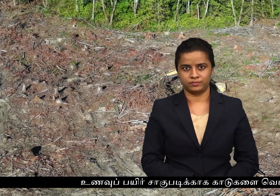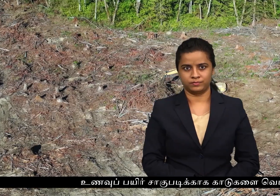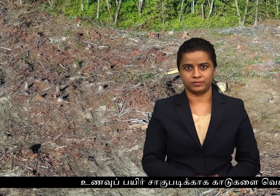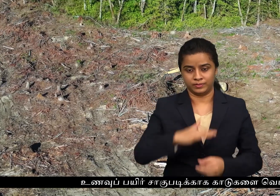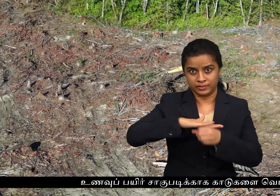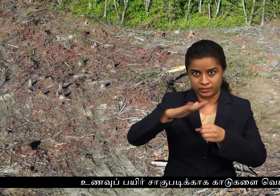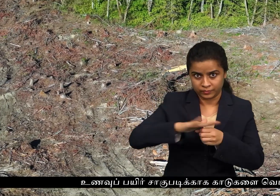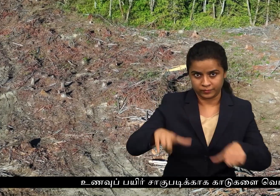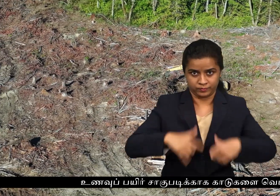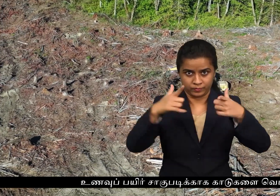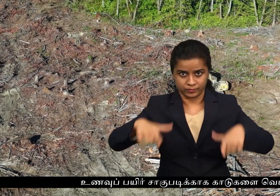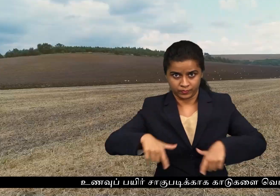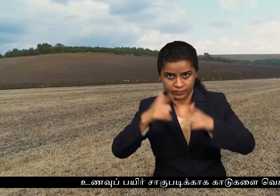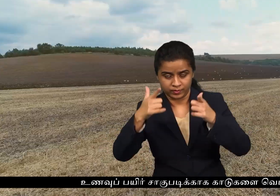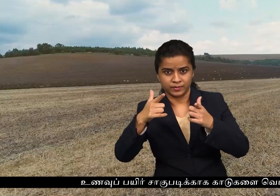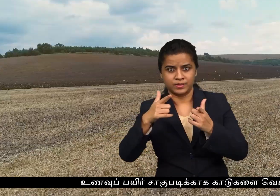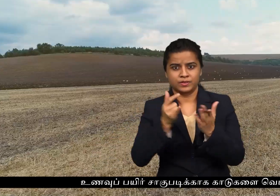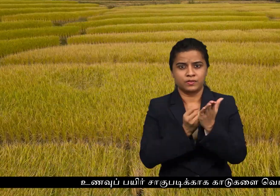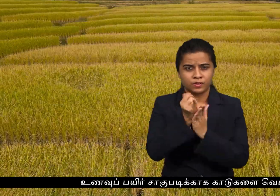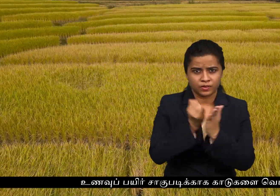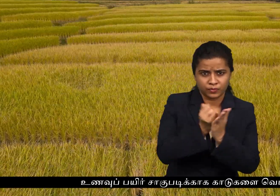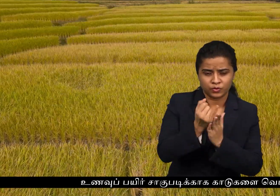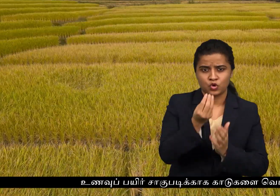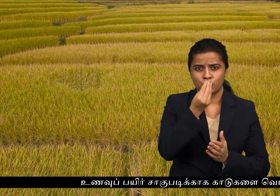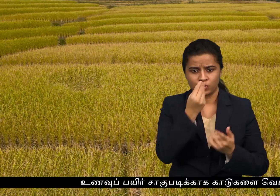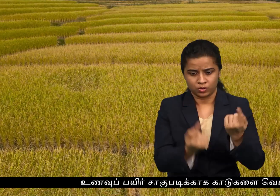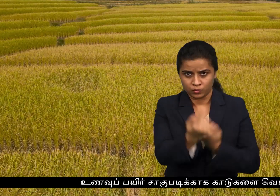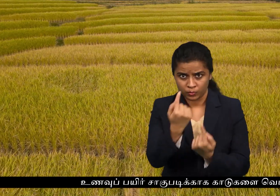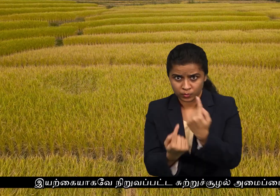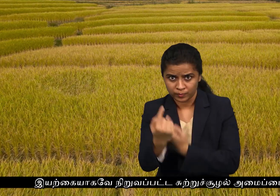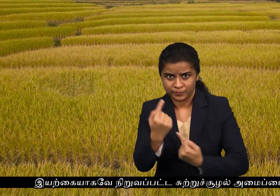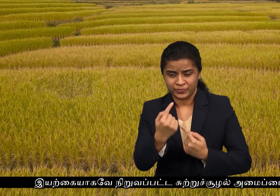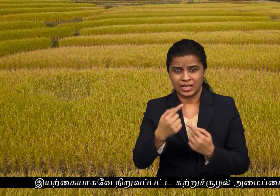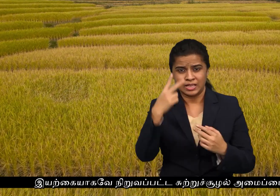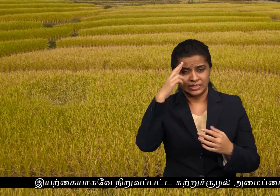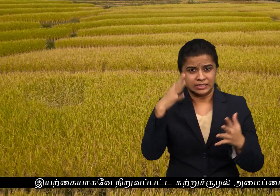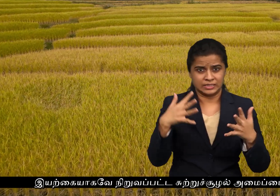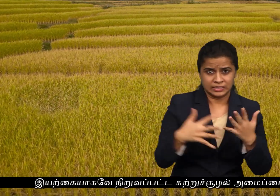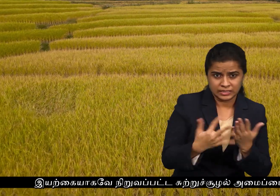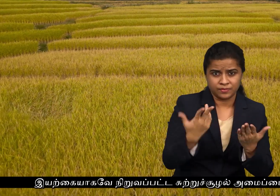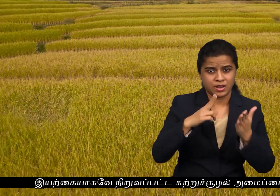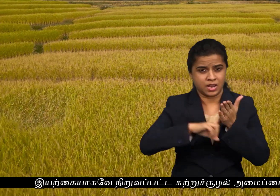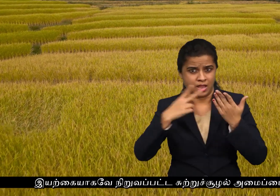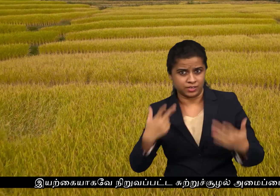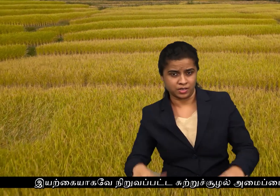உணவு பயிர் சாகுபடிக்காக காடுகளை வெட்டுவது இயற்கையாக நிறுவப்பட்ட சுற்றுச்சூழல்